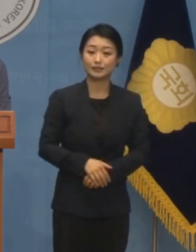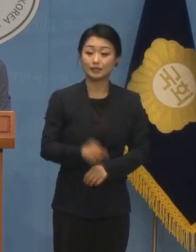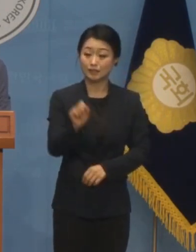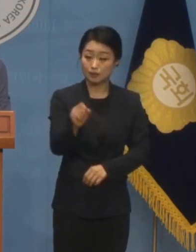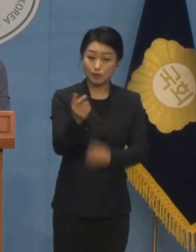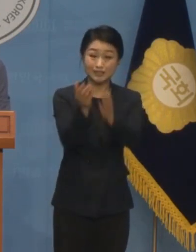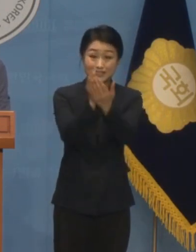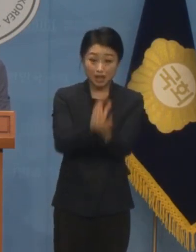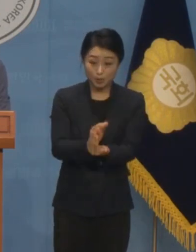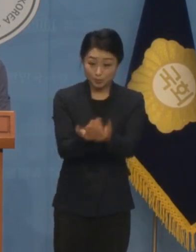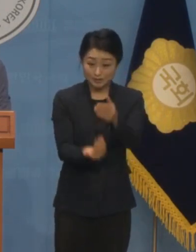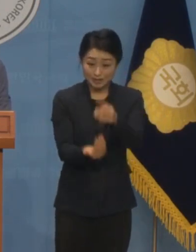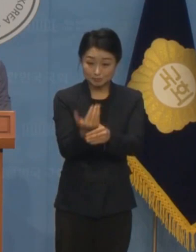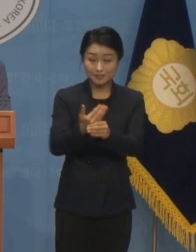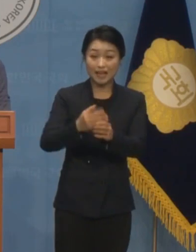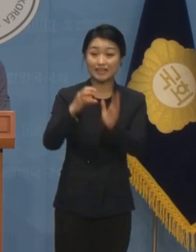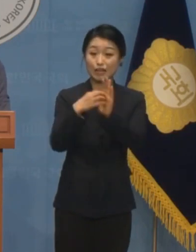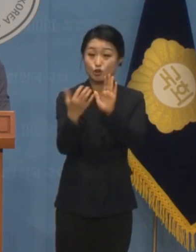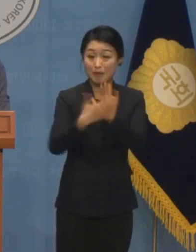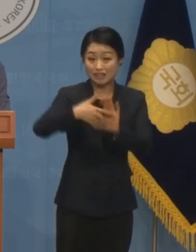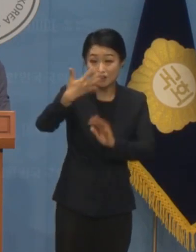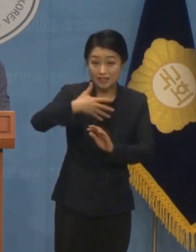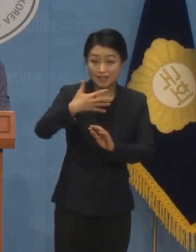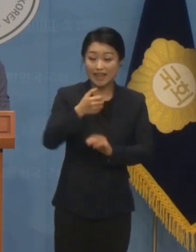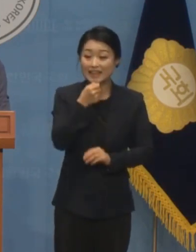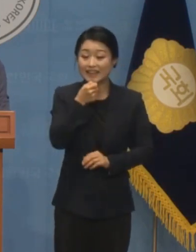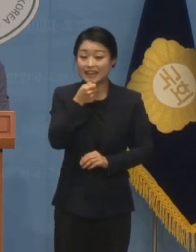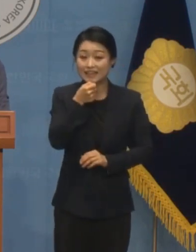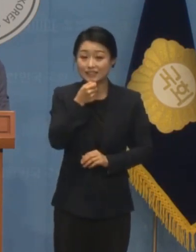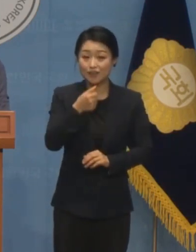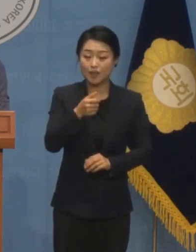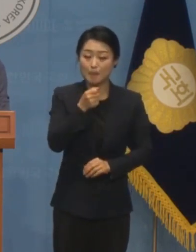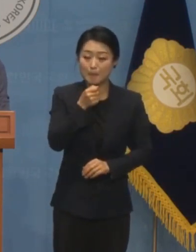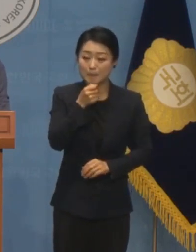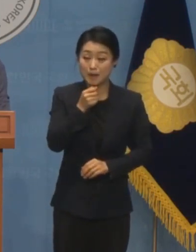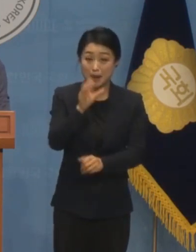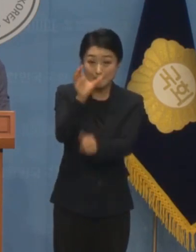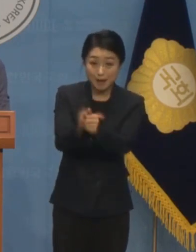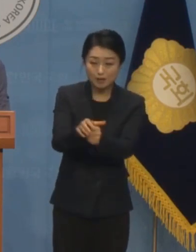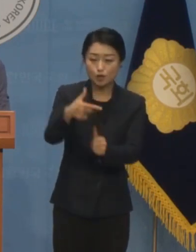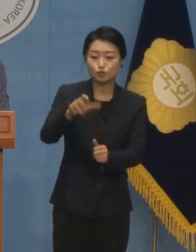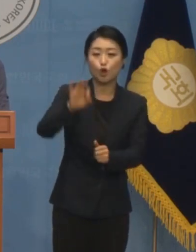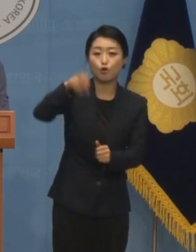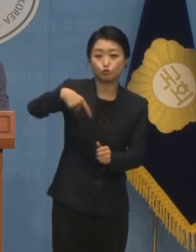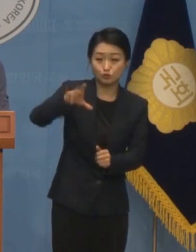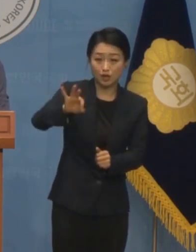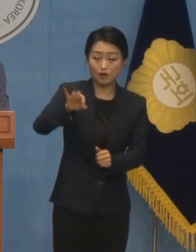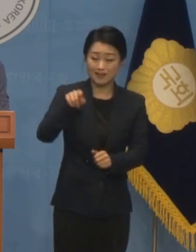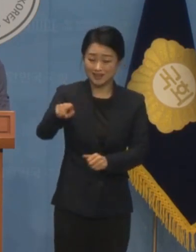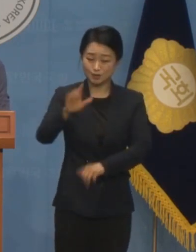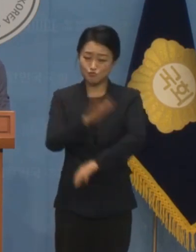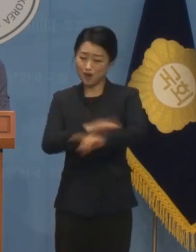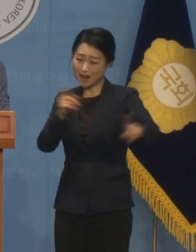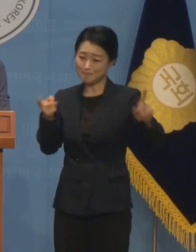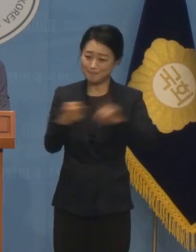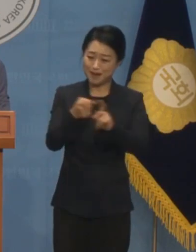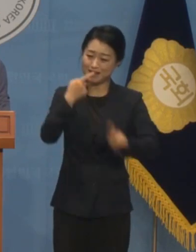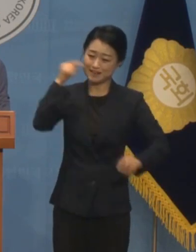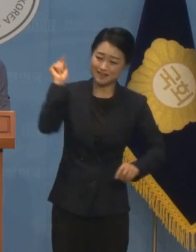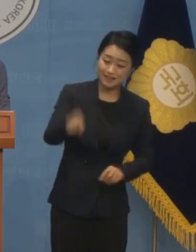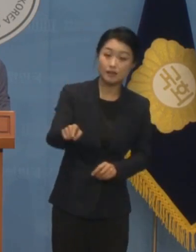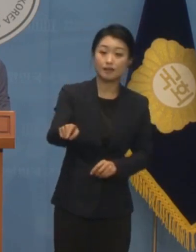세월호 참사 다큐멘터리에서 나레이션을 맡았다는 것이었습니다. 이게 도대체 말이나 되는